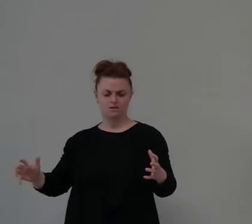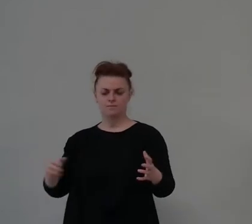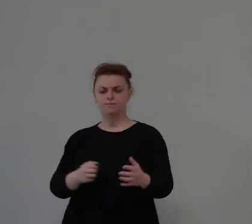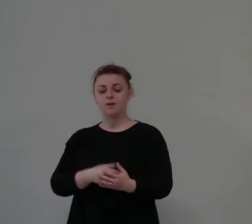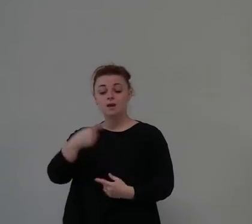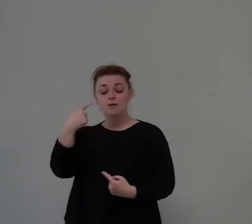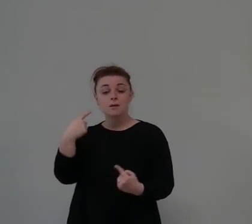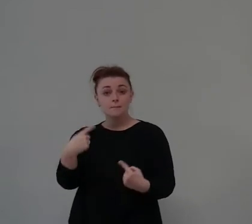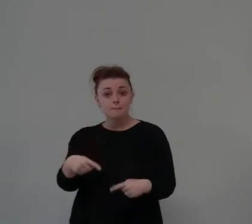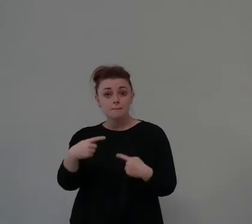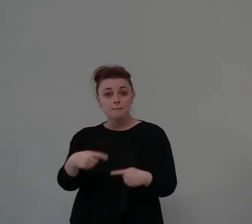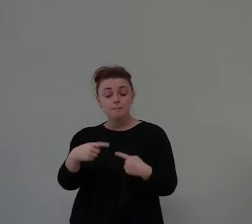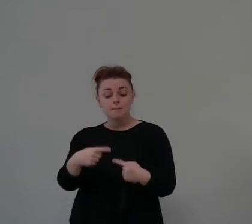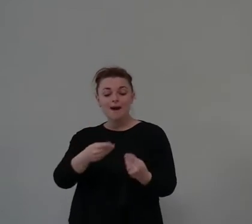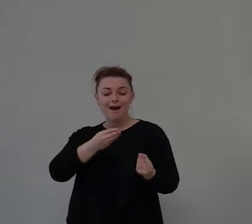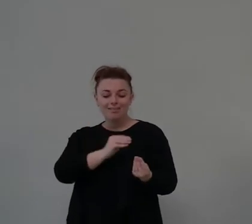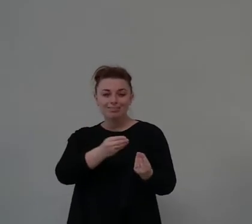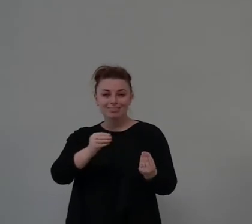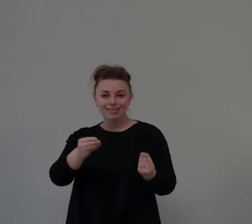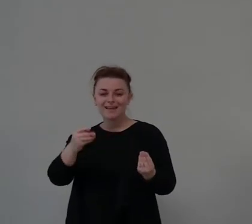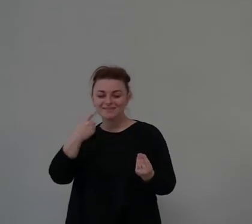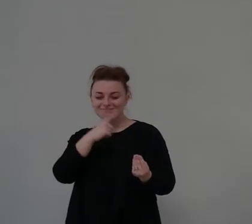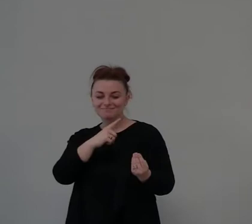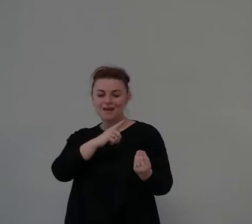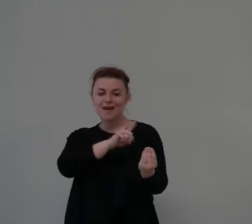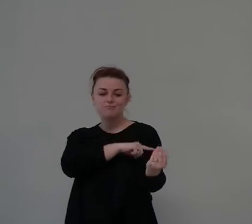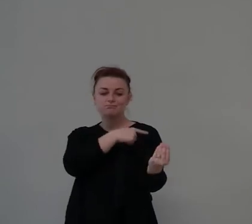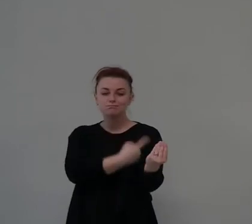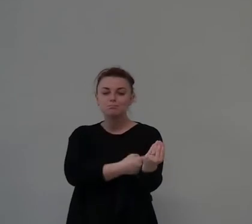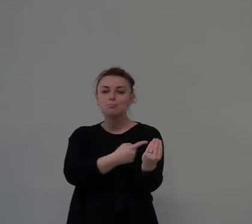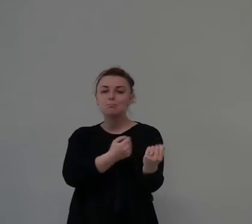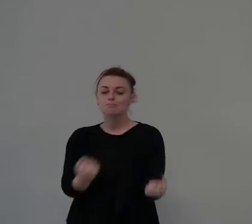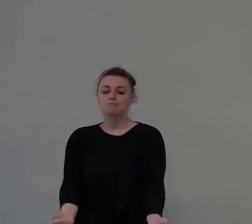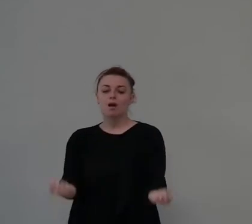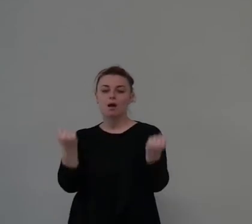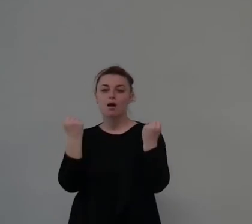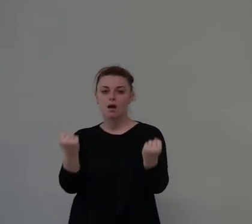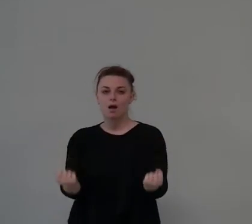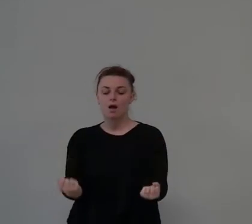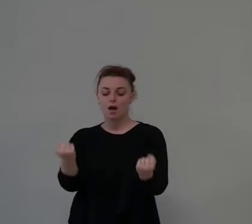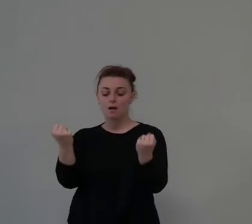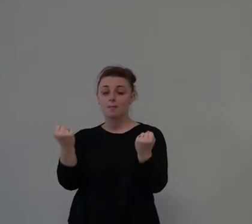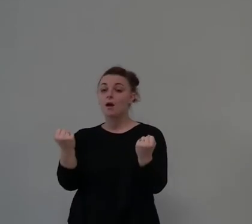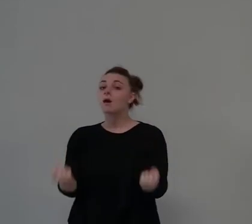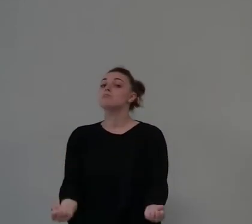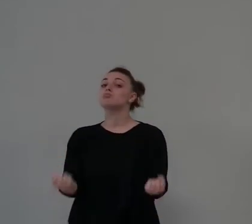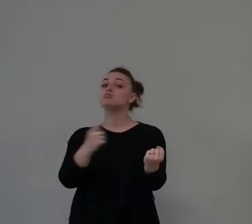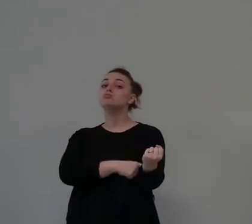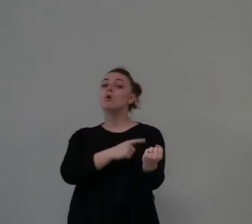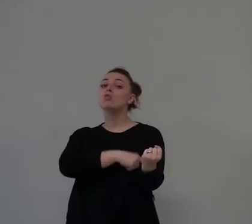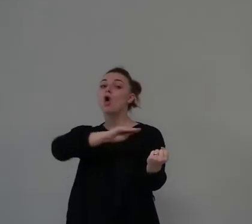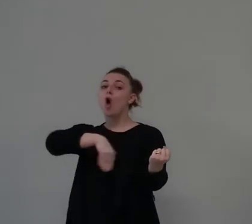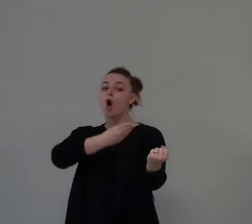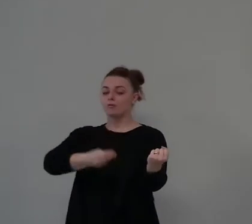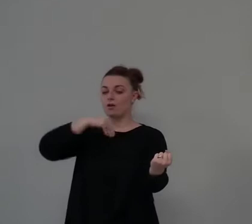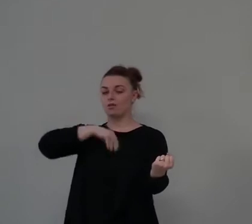nostri muscoli, che allenano i nostri muscoli spirituali. Spero che durante queste due